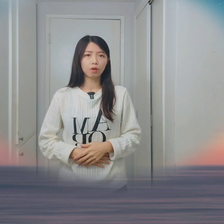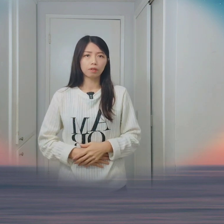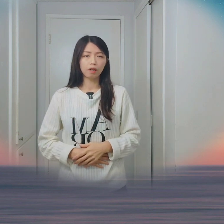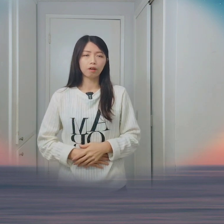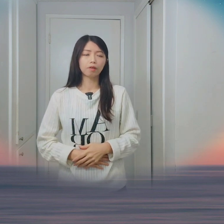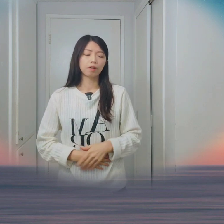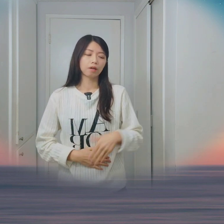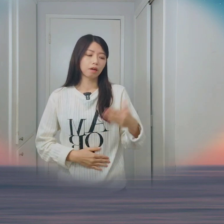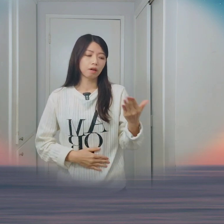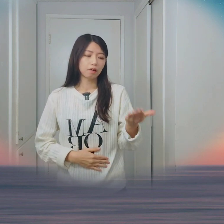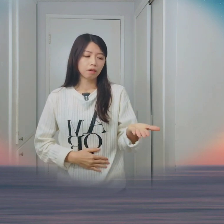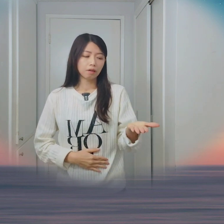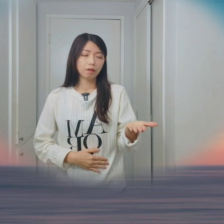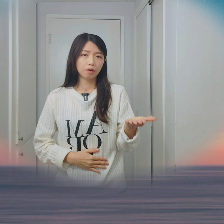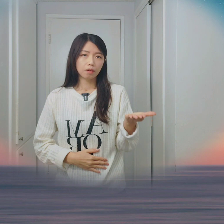반전 수어는요.